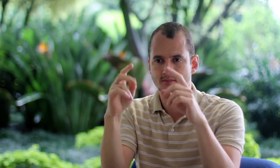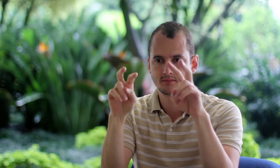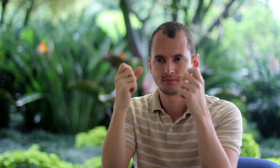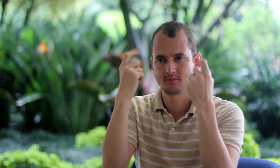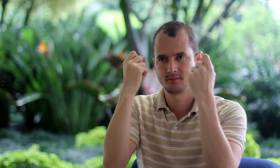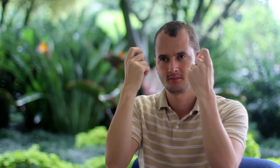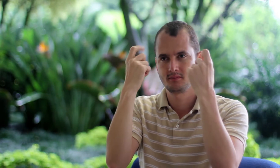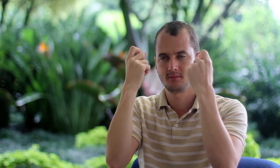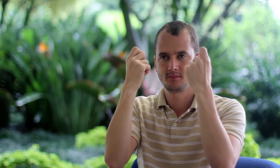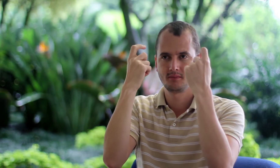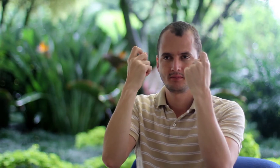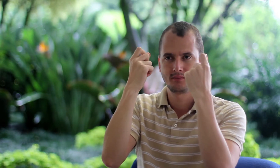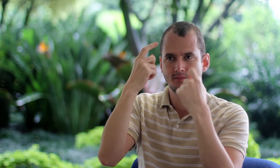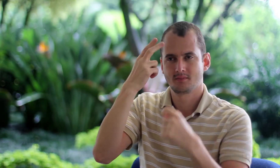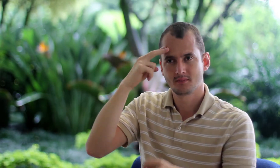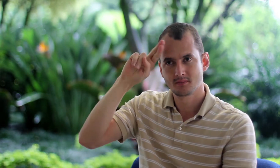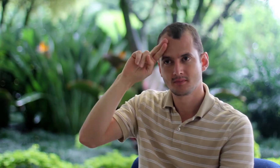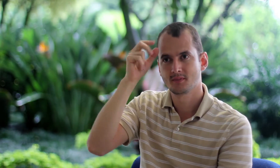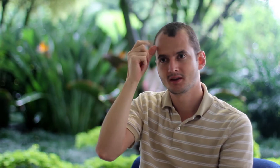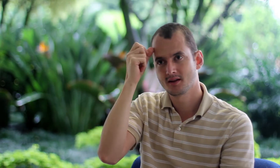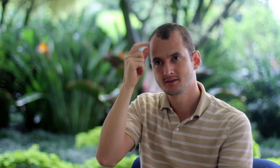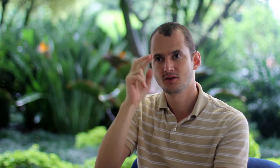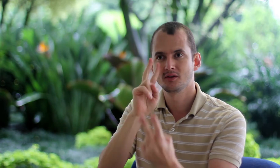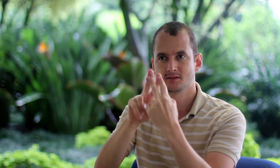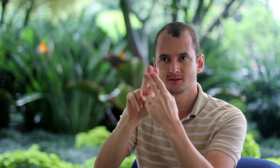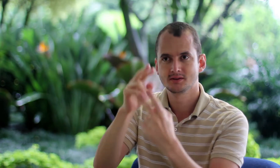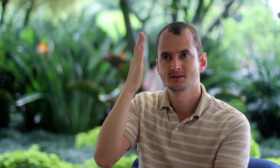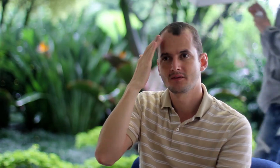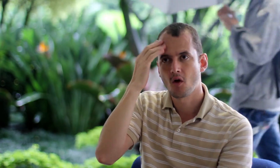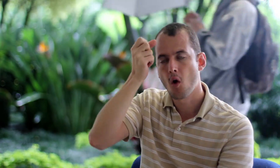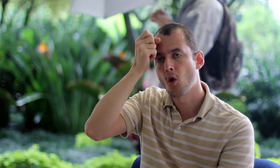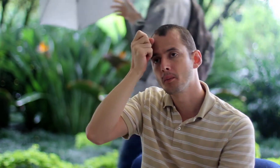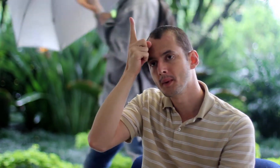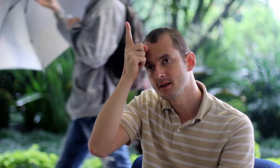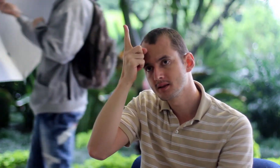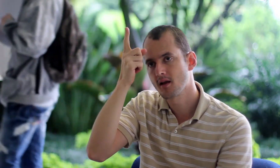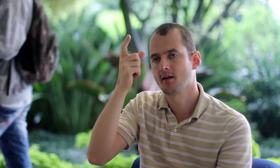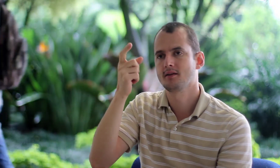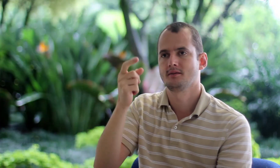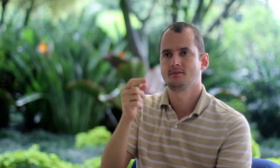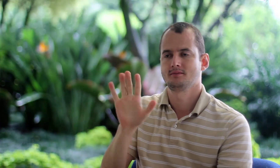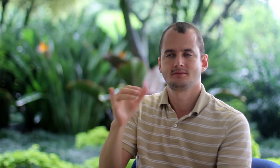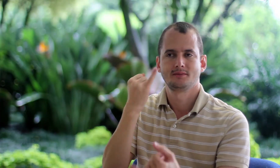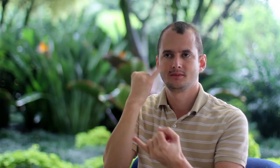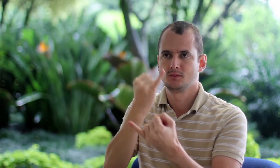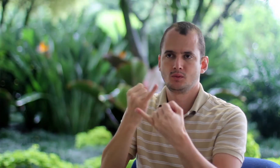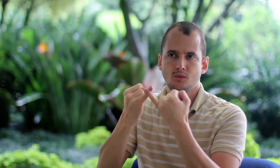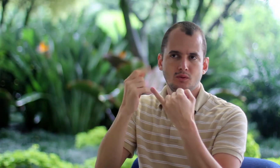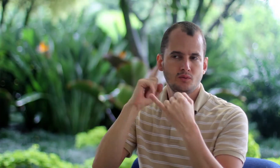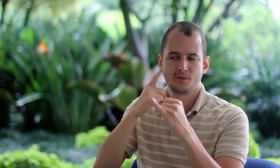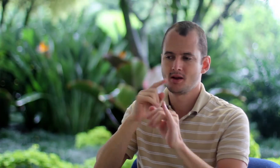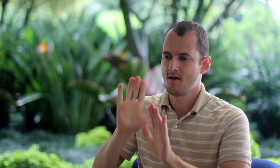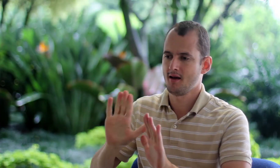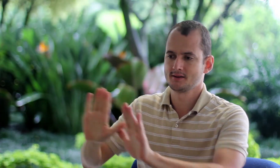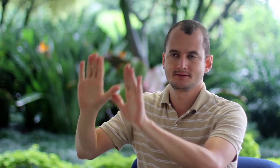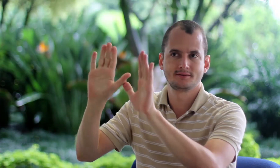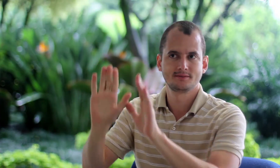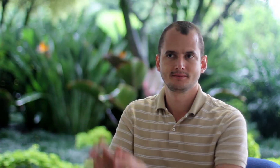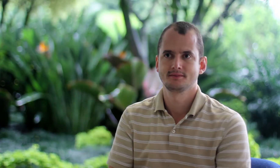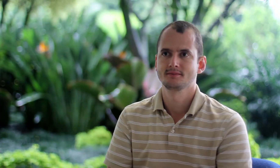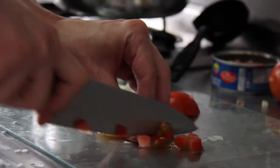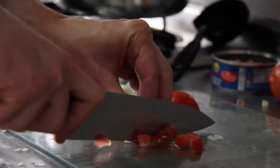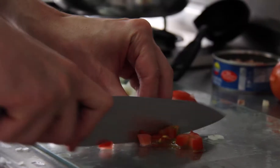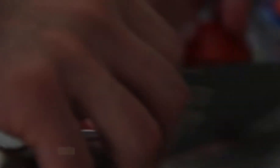un todo cuando estamos hablando con las personas sordas o con otro. Interpretamos todo su cuerpo lo interpretamos. Es